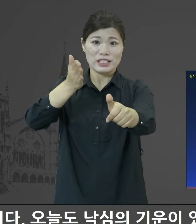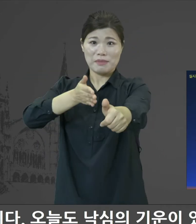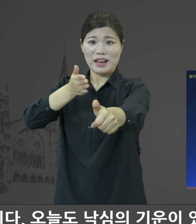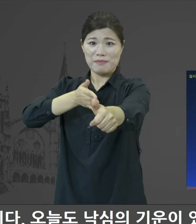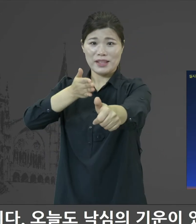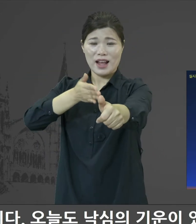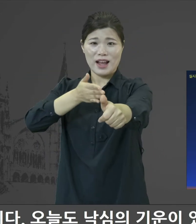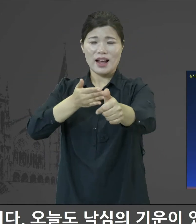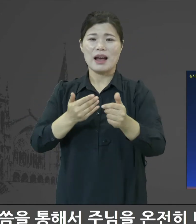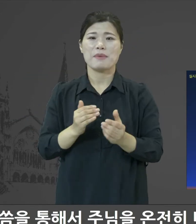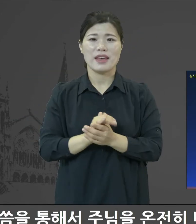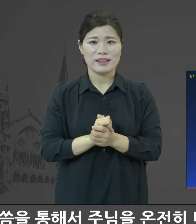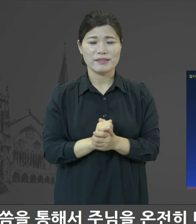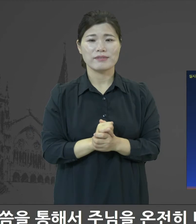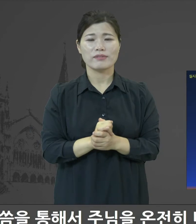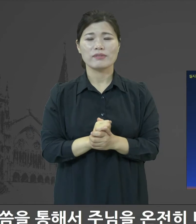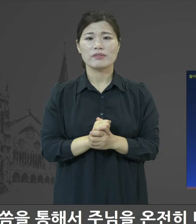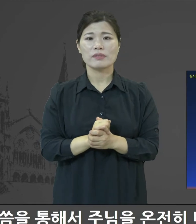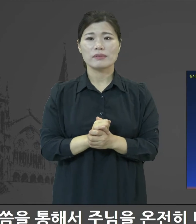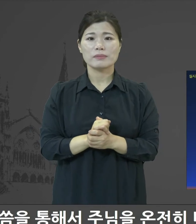축원합니다.